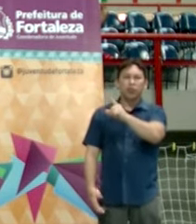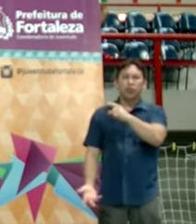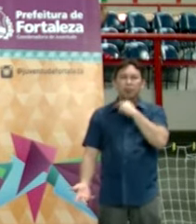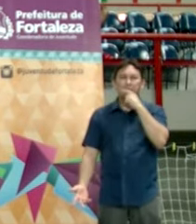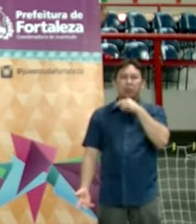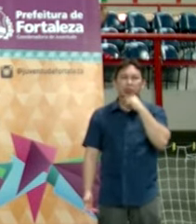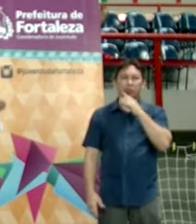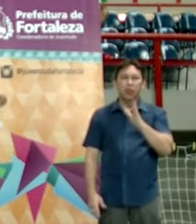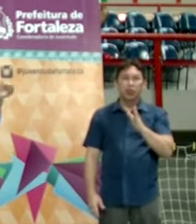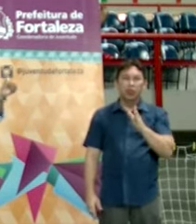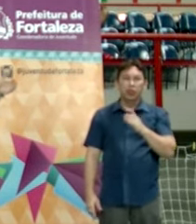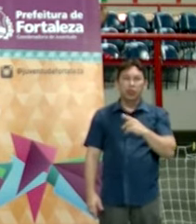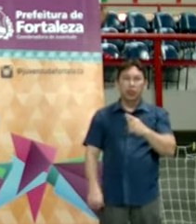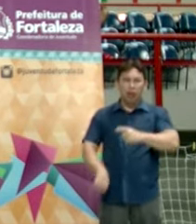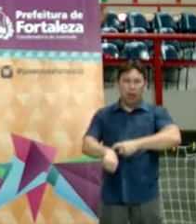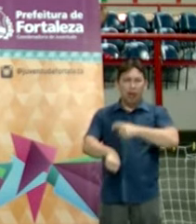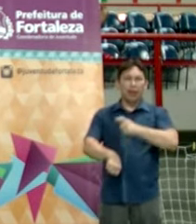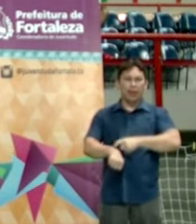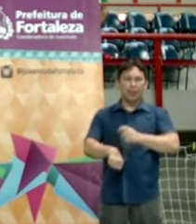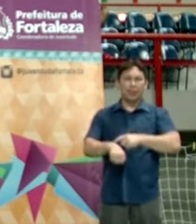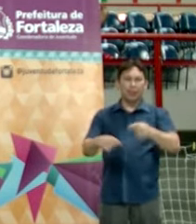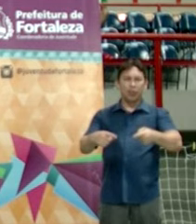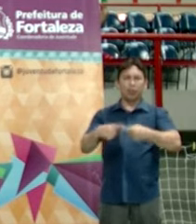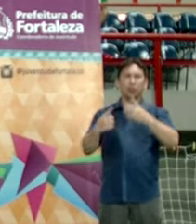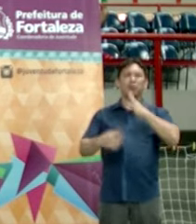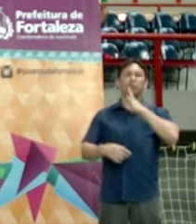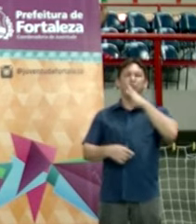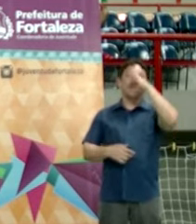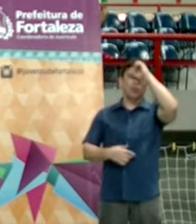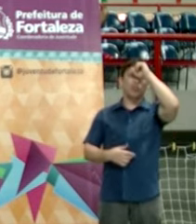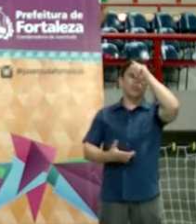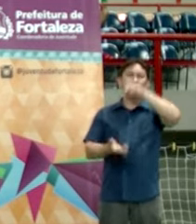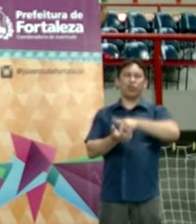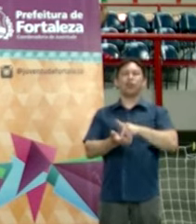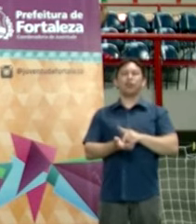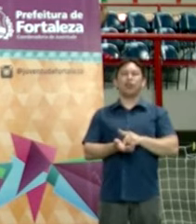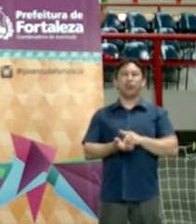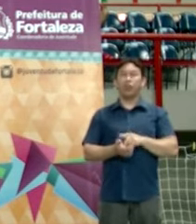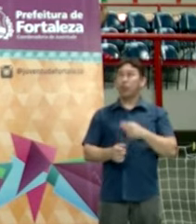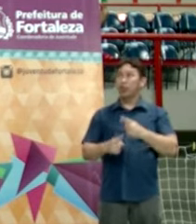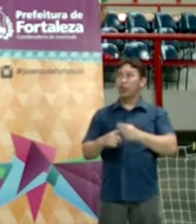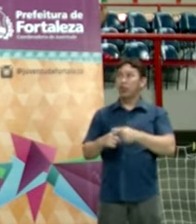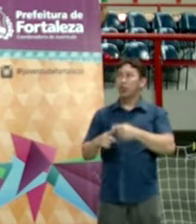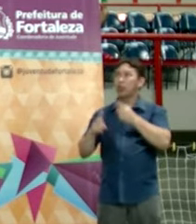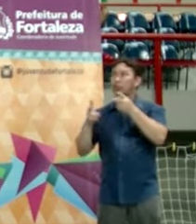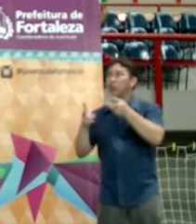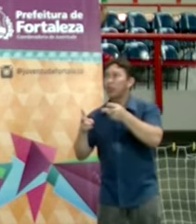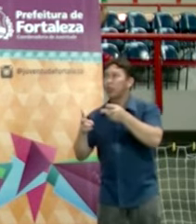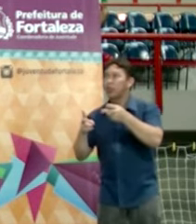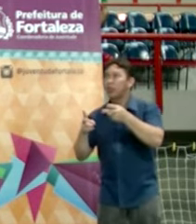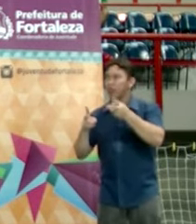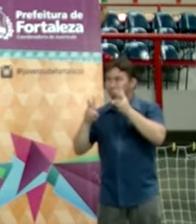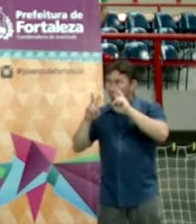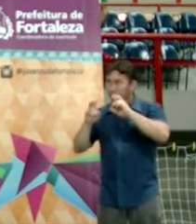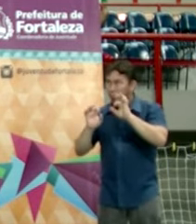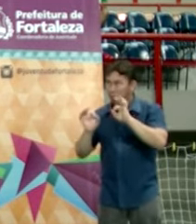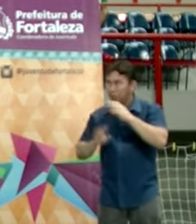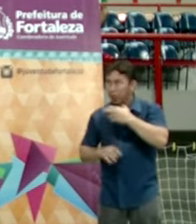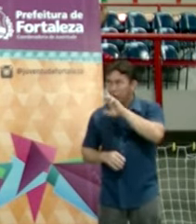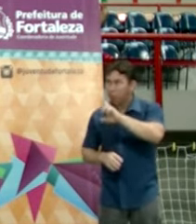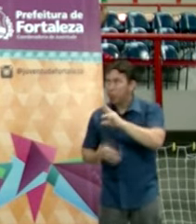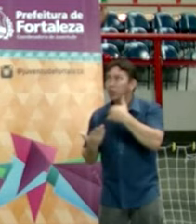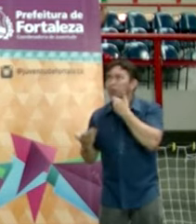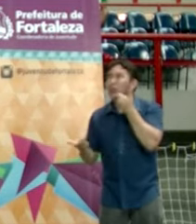momento. Pronto, esse é o momento do conhecimento. O momento do conhecimento é quando você percebe que não sabe das